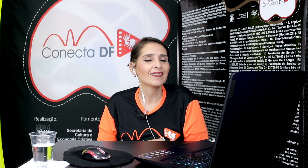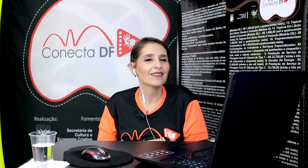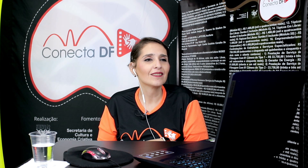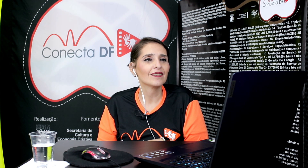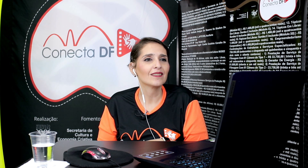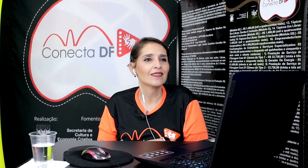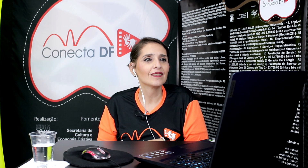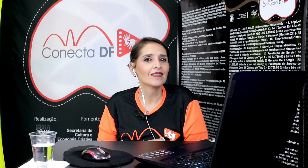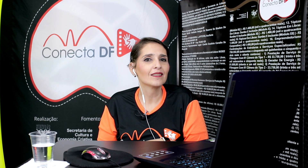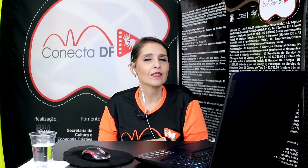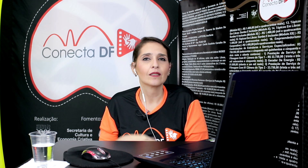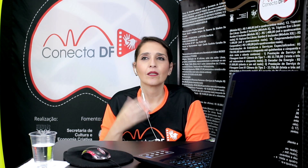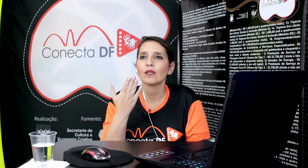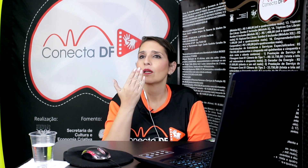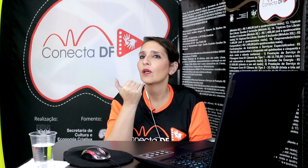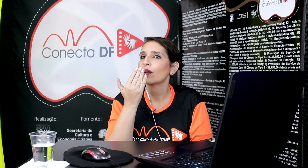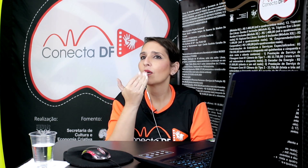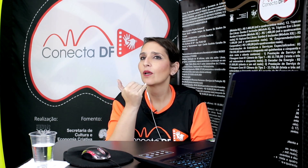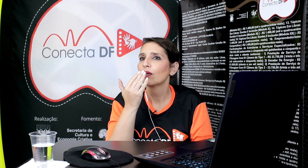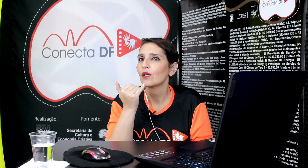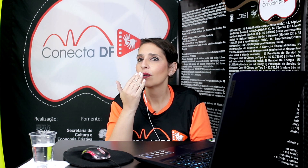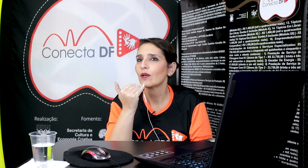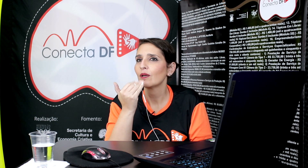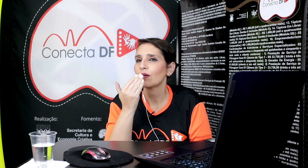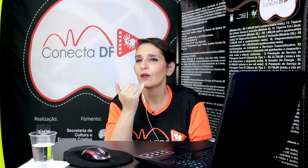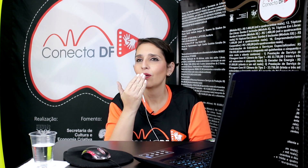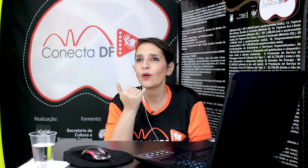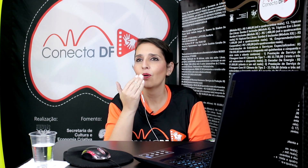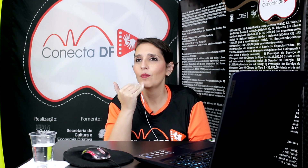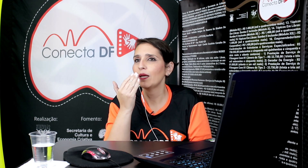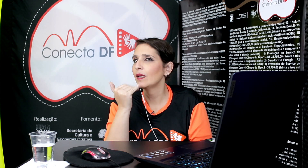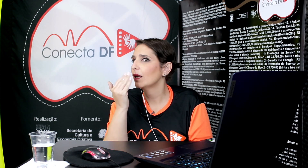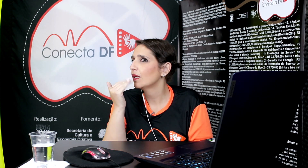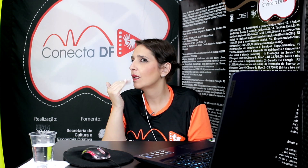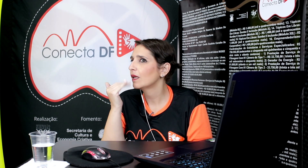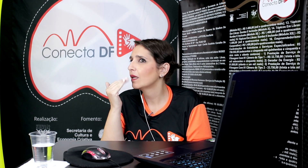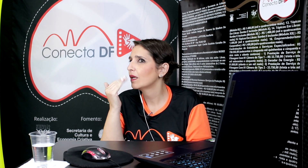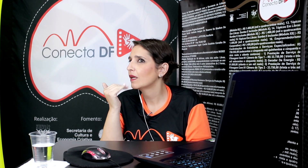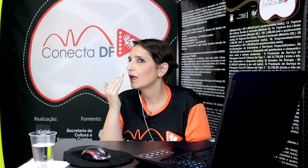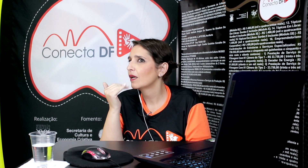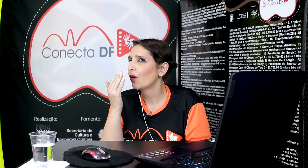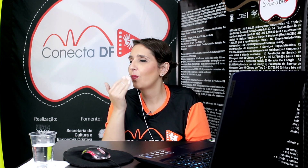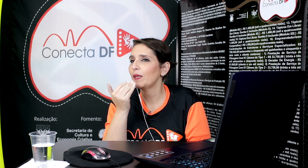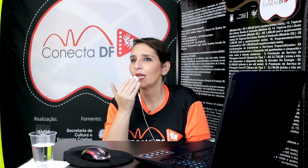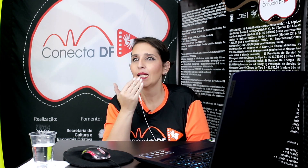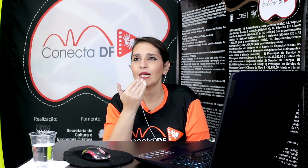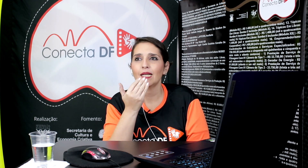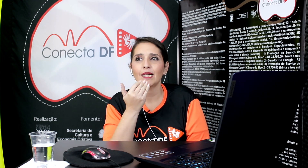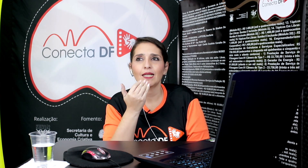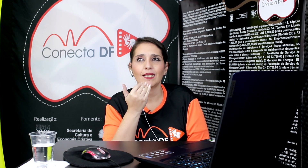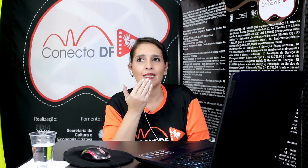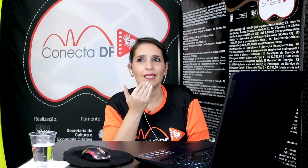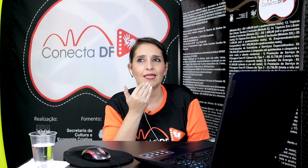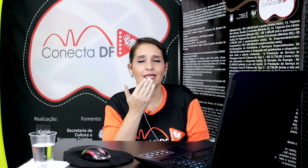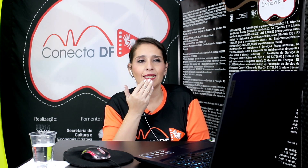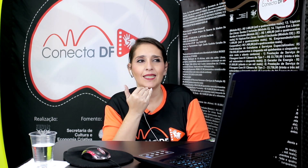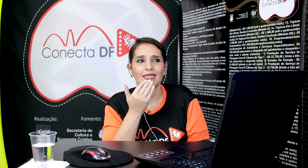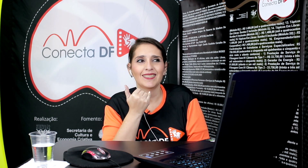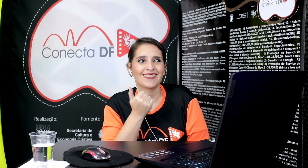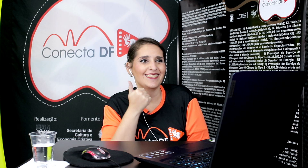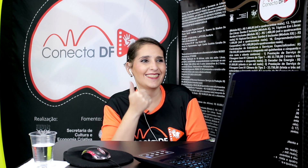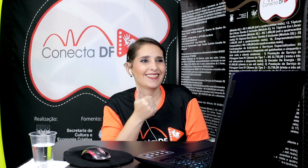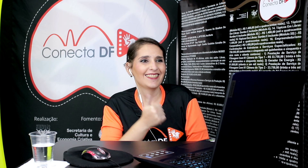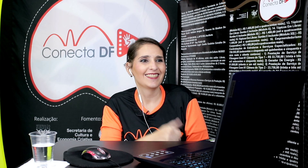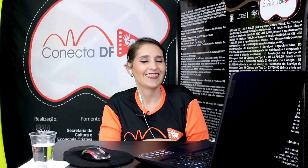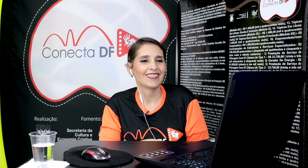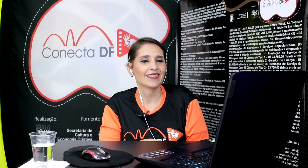esse sinal de comida que eu não vi na hora que mostrou? Comer. Ah, Comida. tá. E